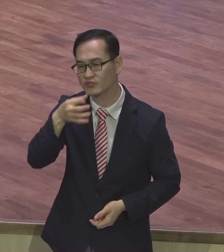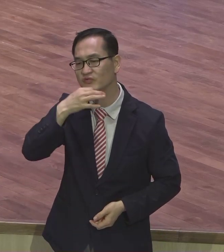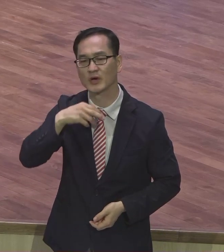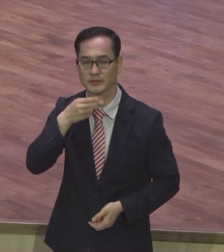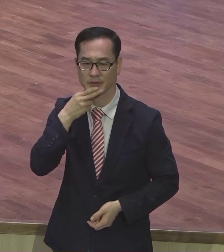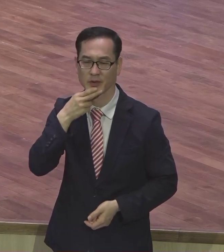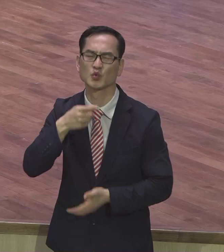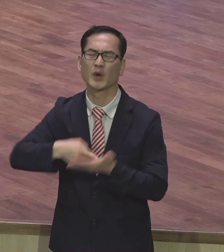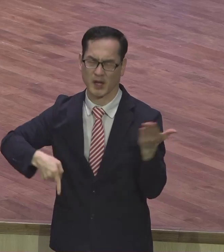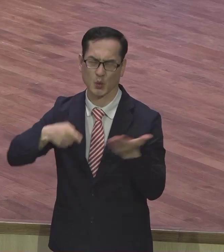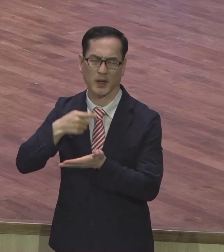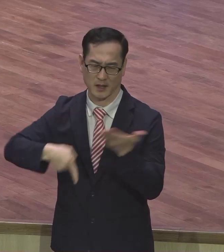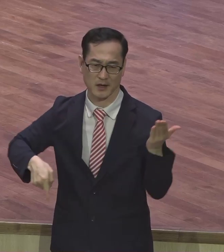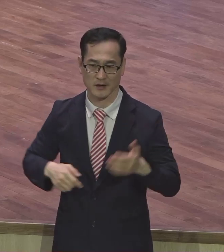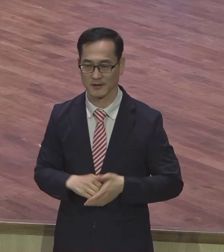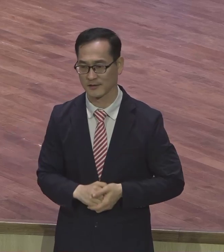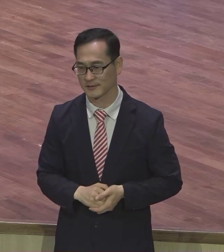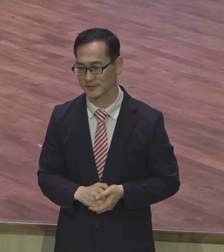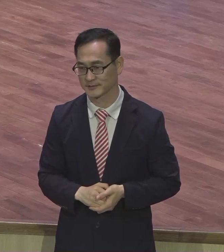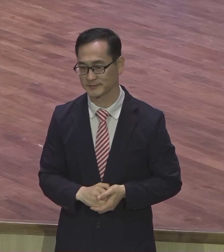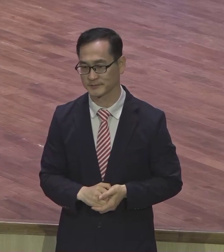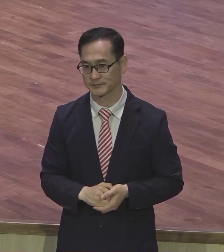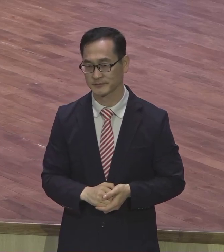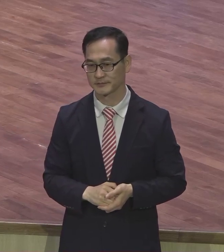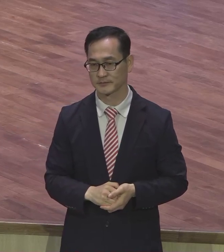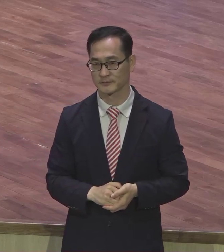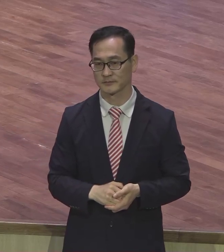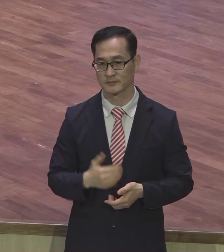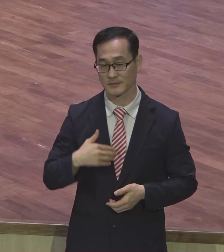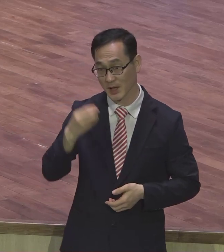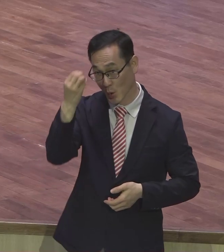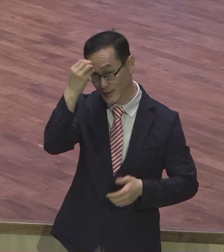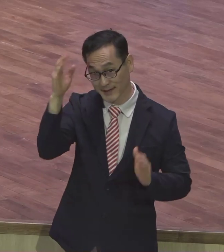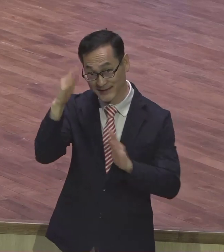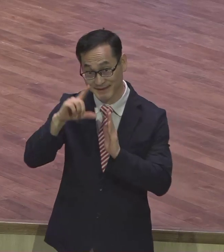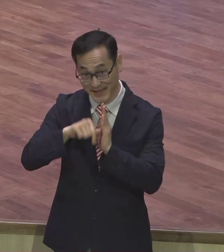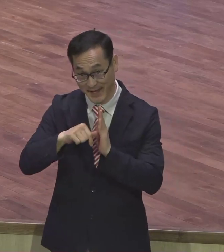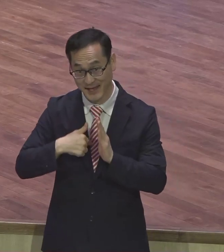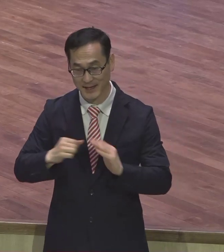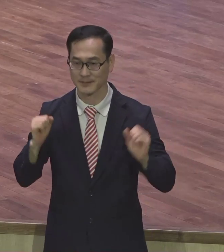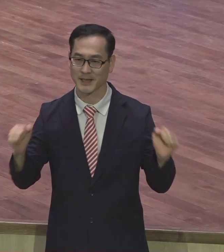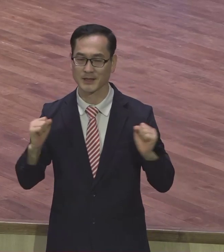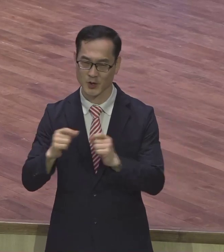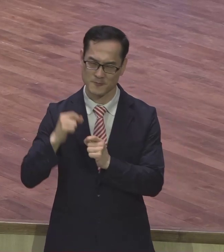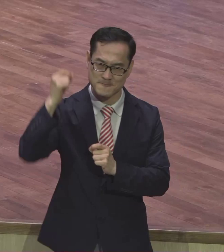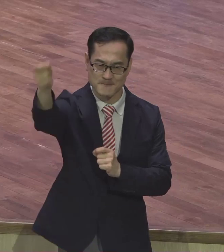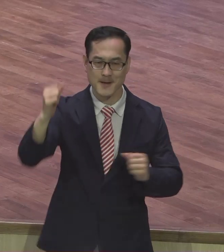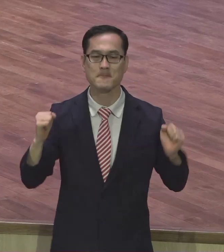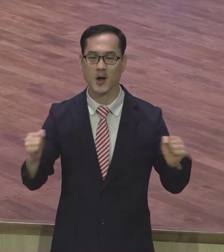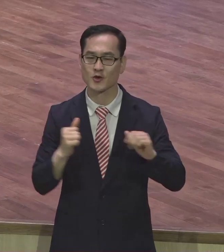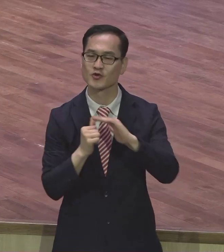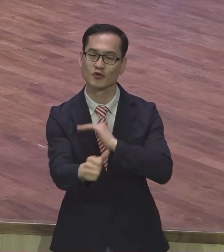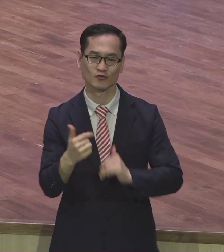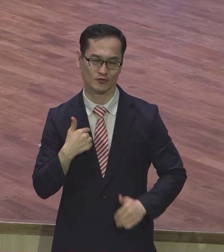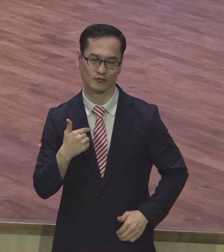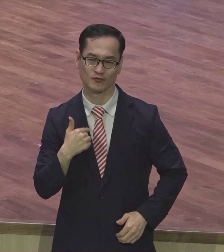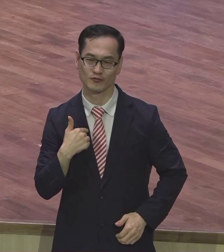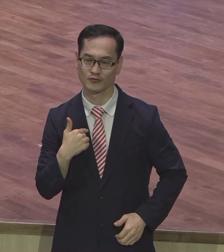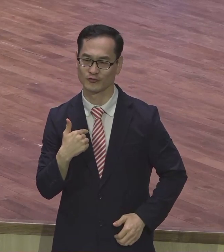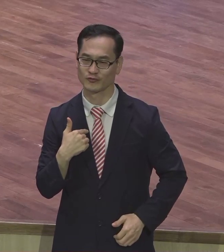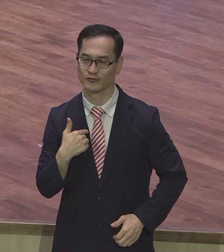손해를 봐. 제가 달리 고등학교 때 마라톤 선수를 했어요. 마라톤 달리를.